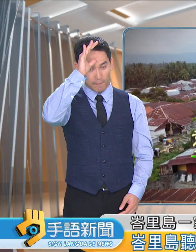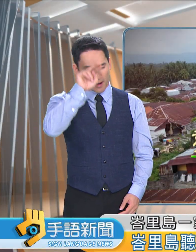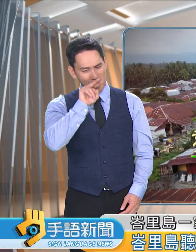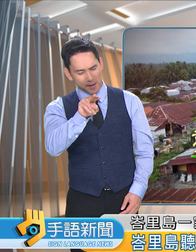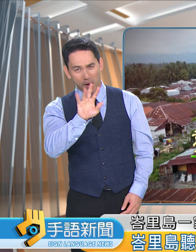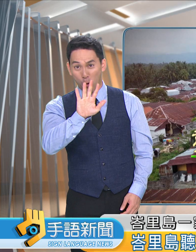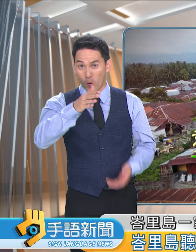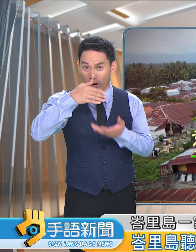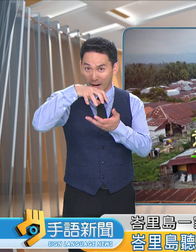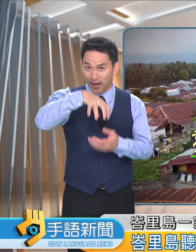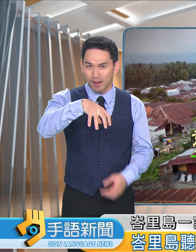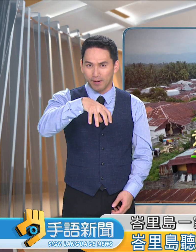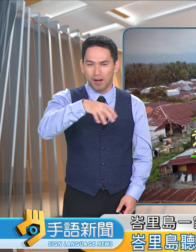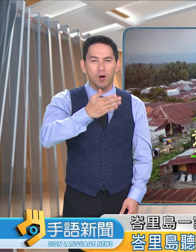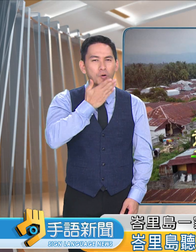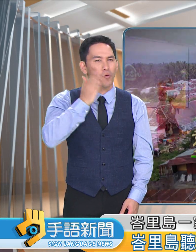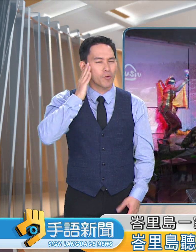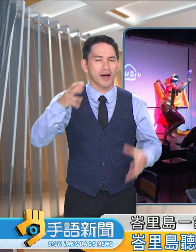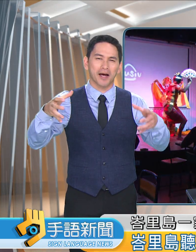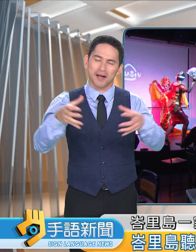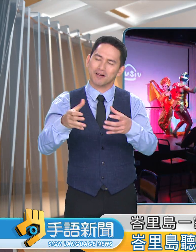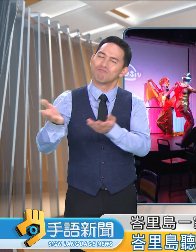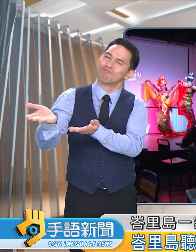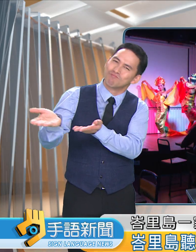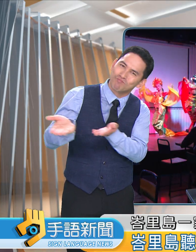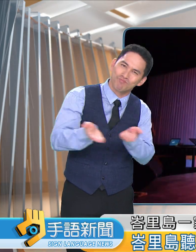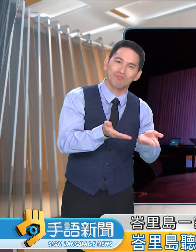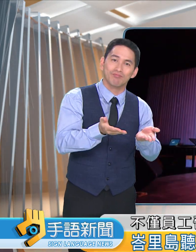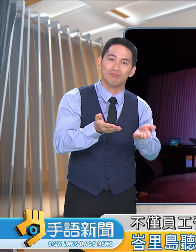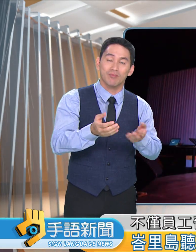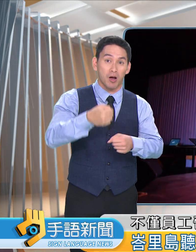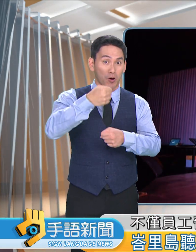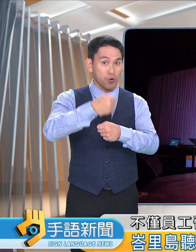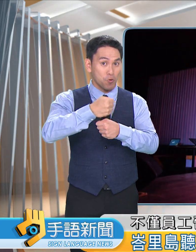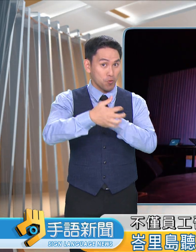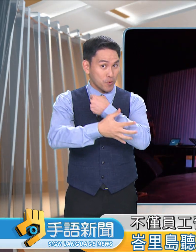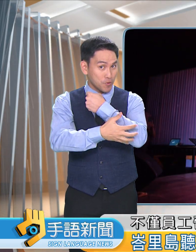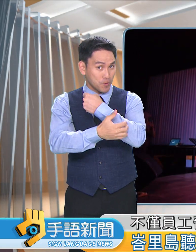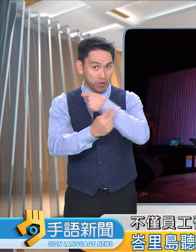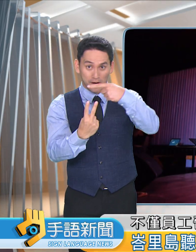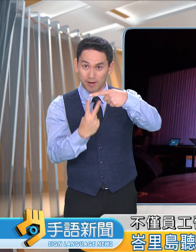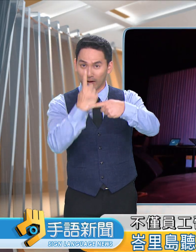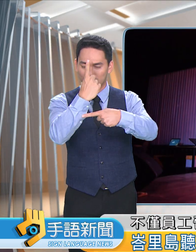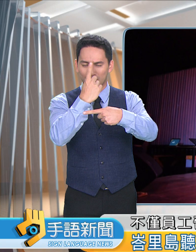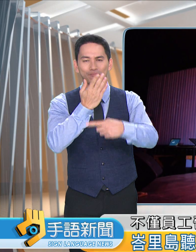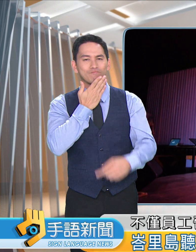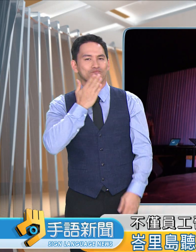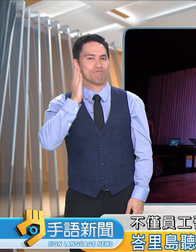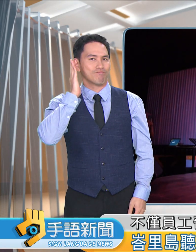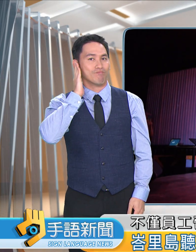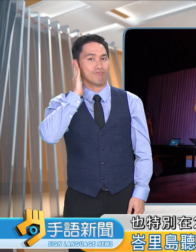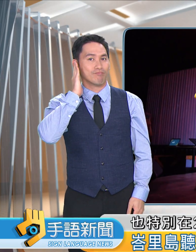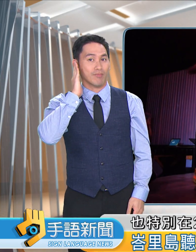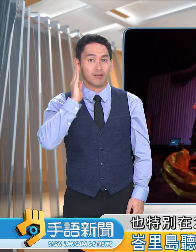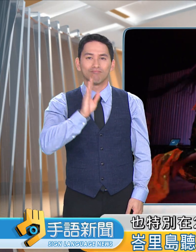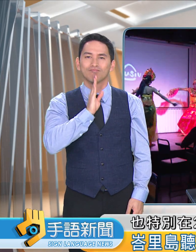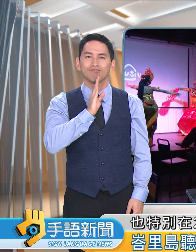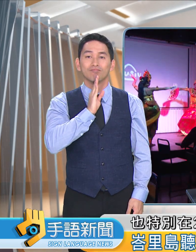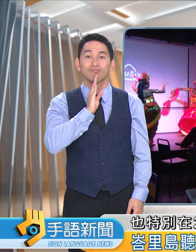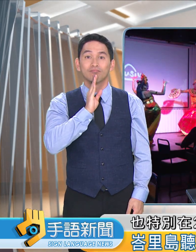Balidao, 一家对听障者友善的餐厅，不仅员工禁用一半的聋人，也特别在二楼